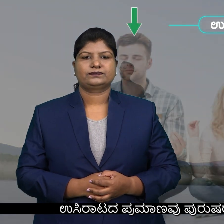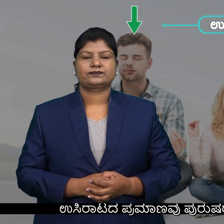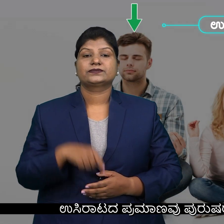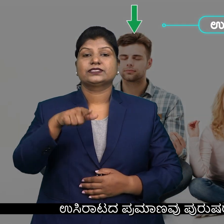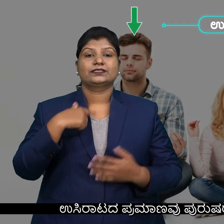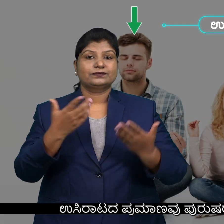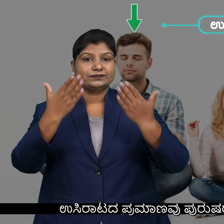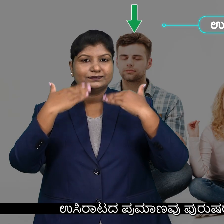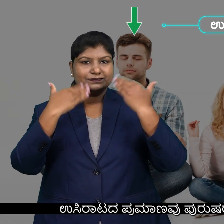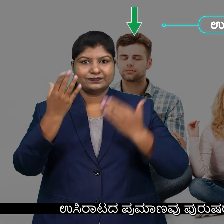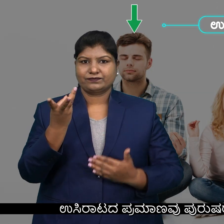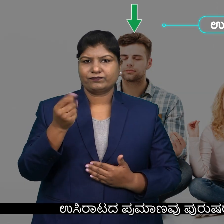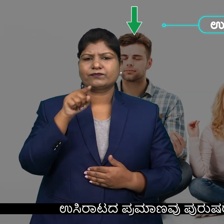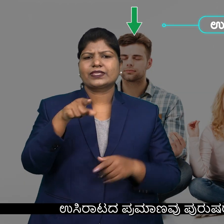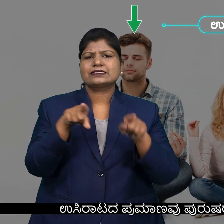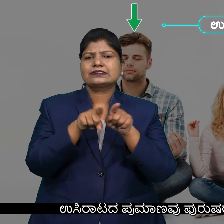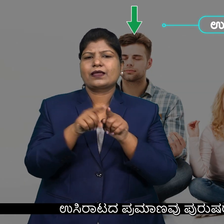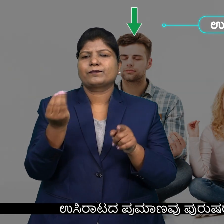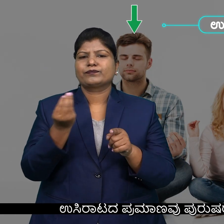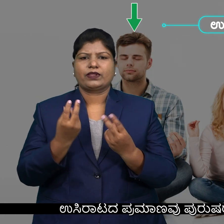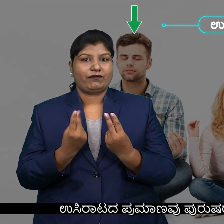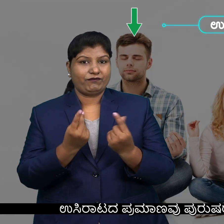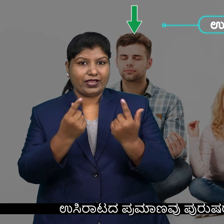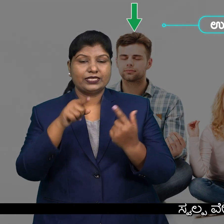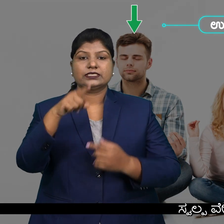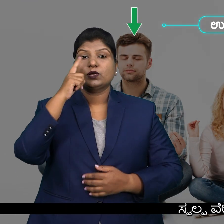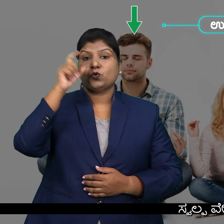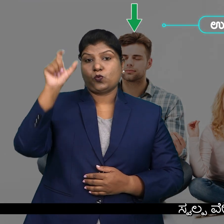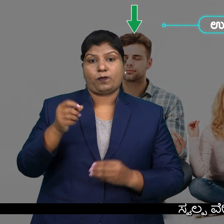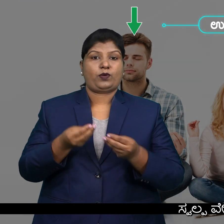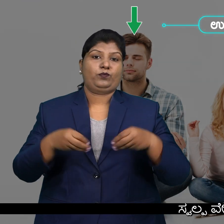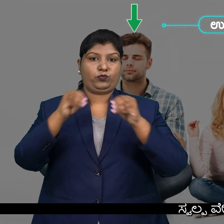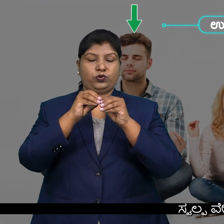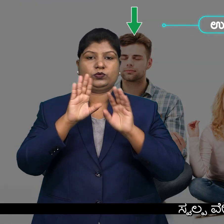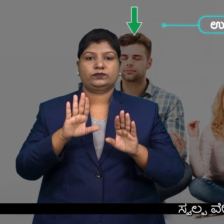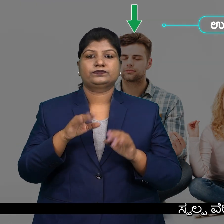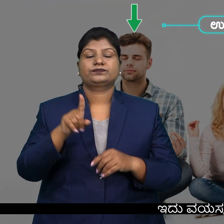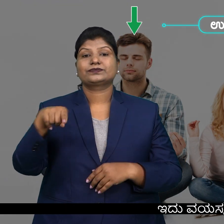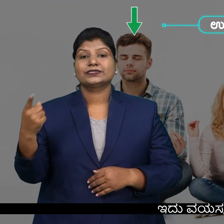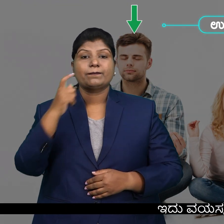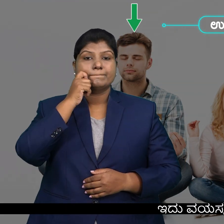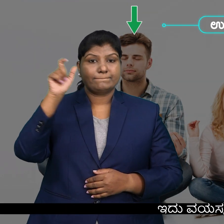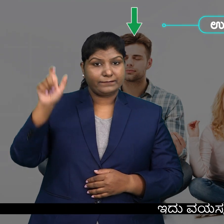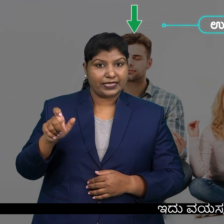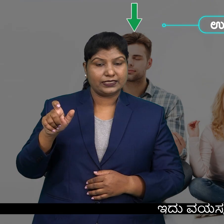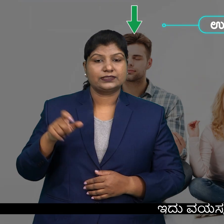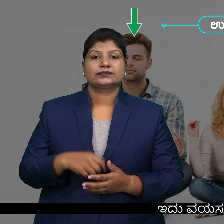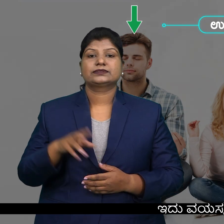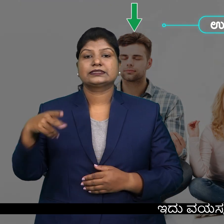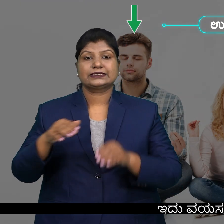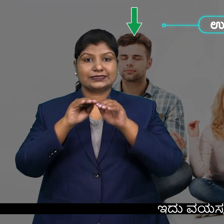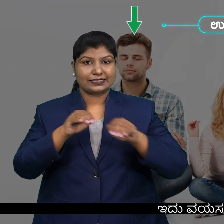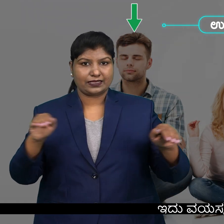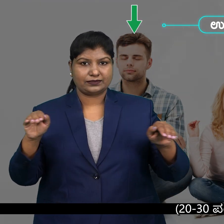ಉಸಿರಾಟದ ಪ್ರಮಾಣವು ಪುರುಷರು ಮತ್ತು ಮಕ್ಕಳಿಗಿಂತ ಮಹಿಳೆಯರಲ್ಲಿ ಸ್ವಲ್ಪ ವೇಗವಾಗಿರುತ್ತದೆ. ಇದು ವಯಸ್ಕರಿಗಿಂತ